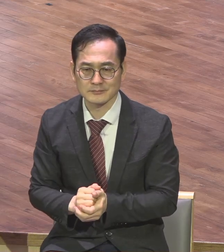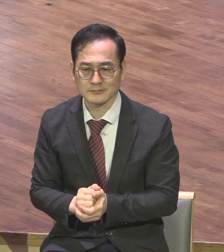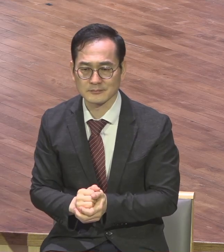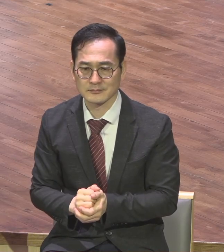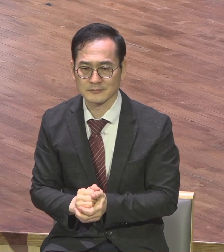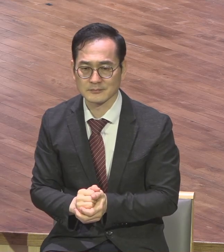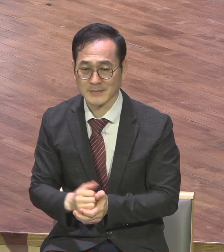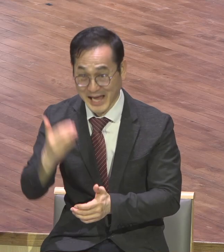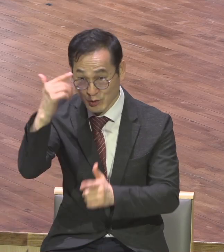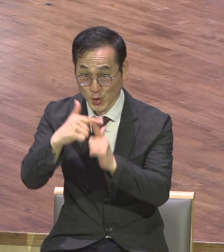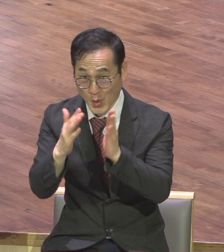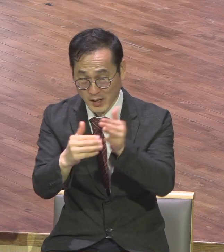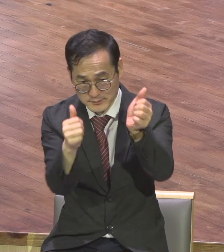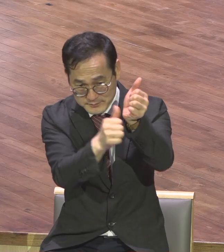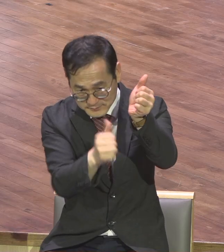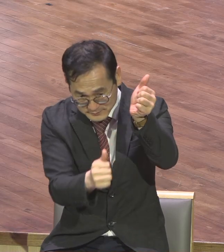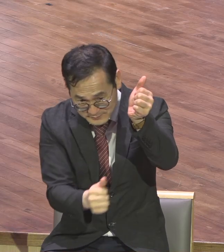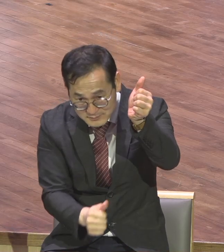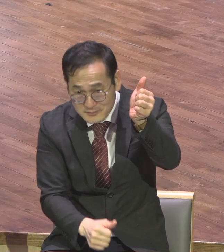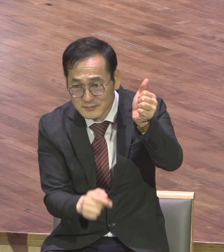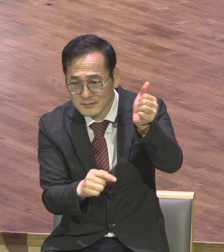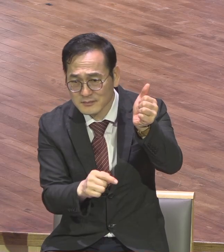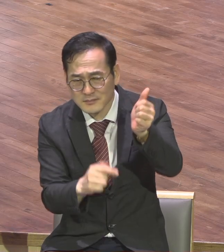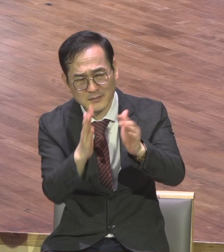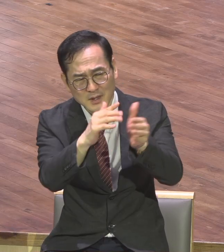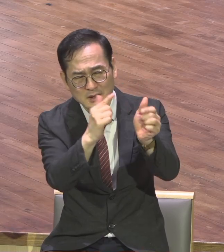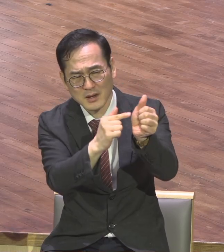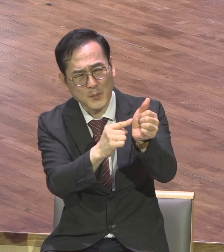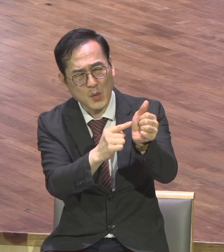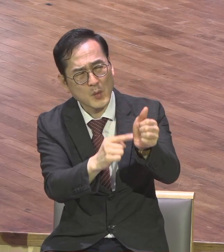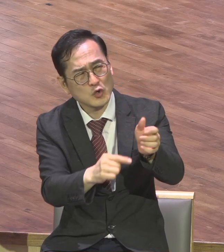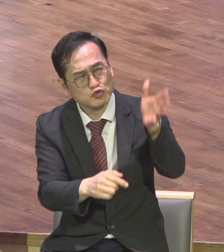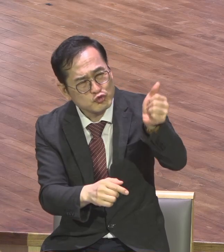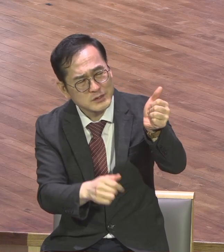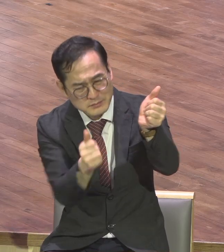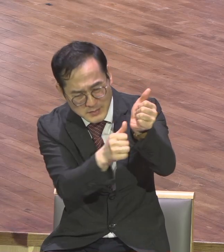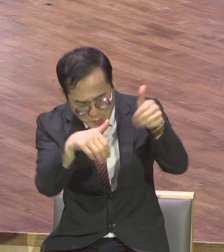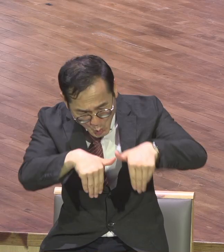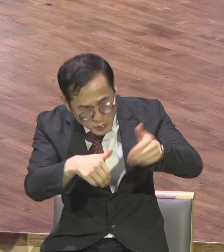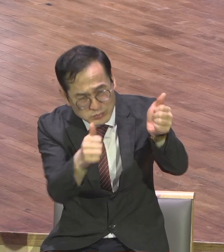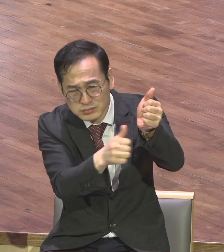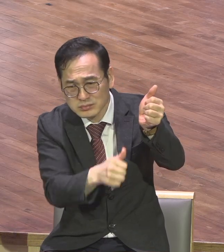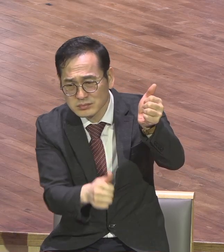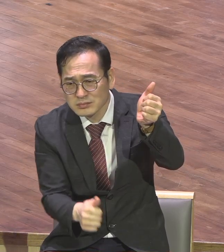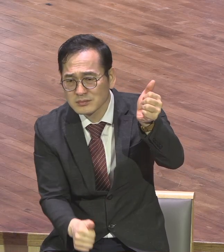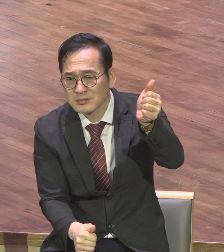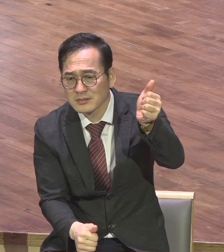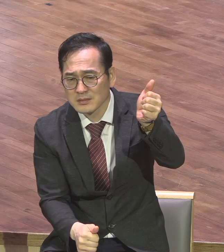장벽을 타는 화해의 공간이 되었습니다.